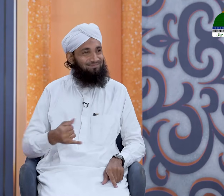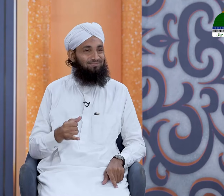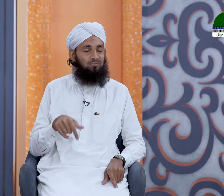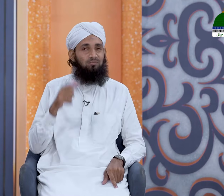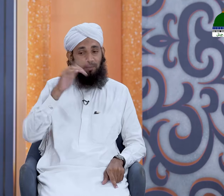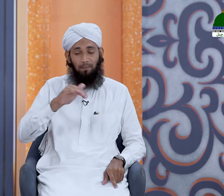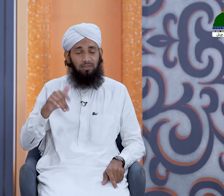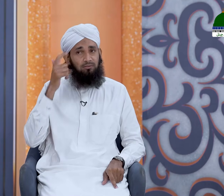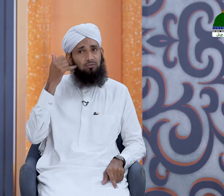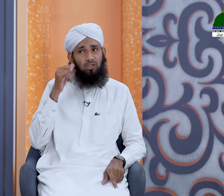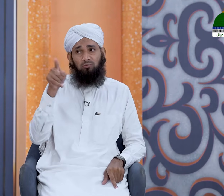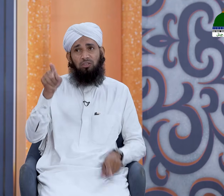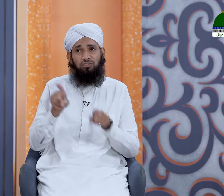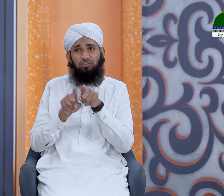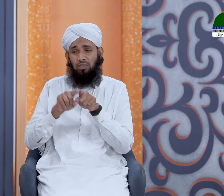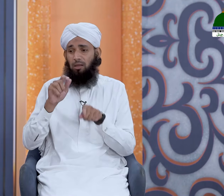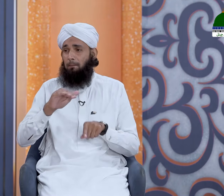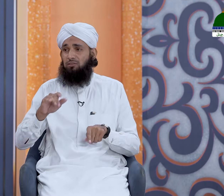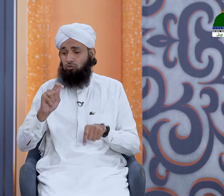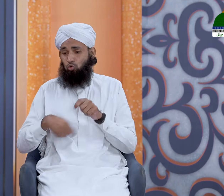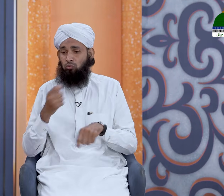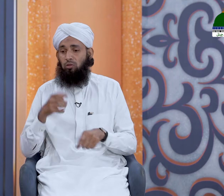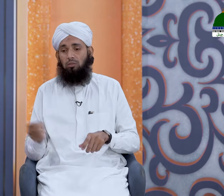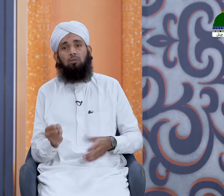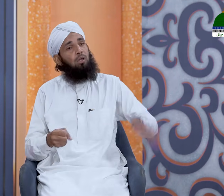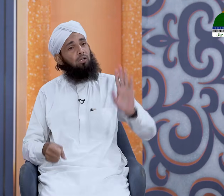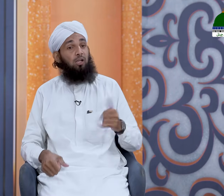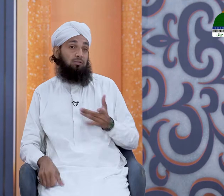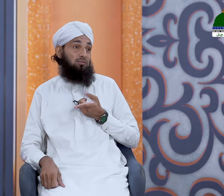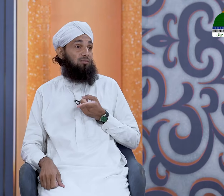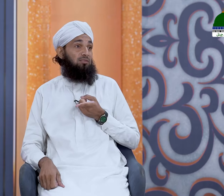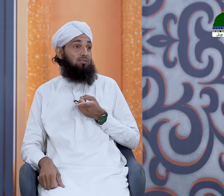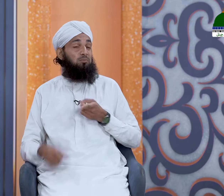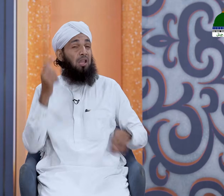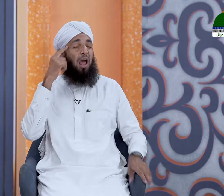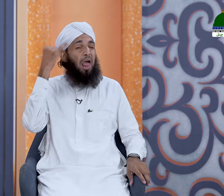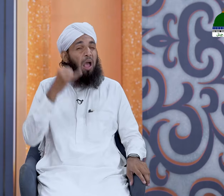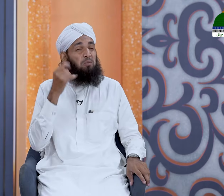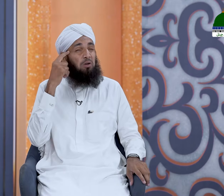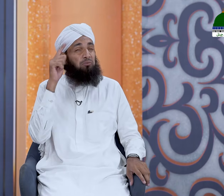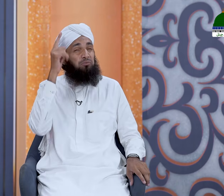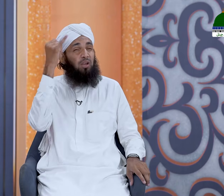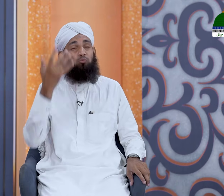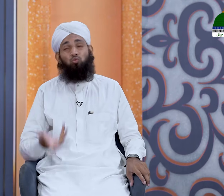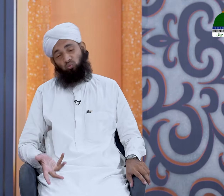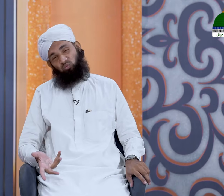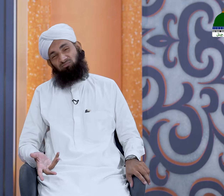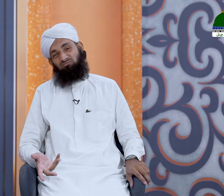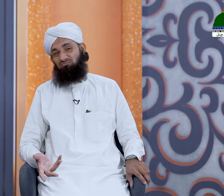بچے آئے تو ان پر شک جائے گا کہ دیکھو چور ہیں، اٹھا کے لے گئے ہمارا سامان. فوراً بدگمانی کر لی جاتی ہے، برا سوچ لیا